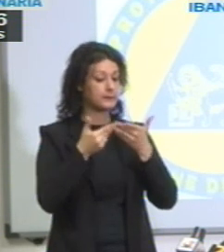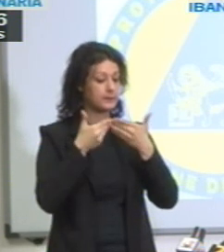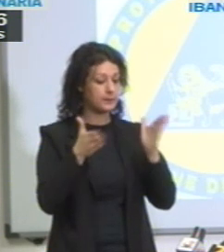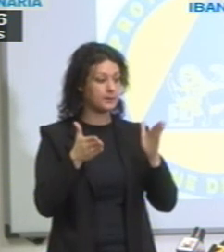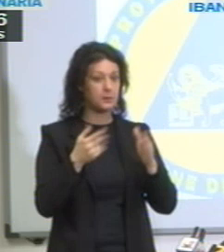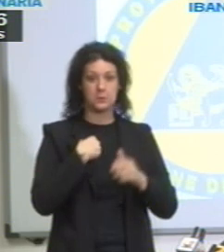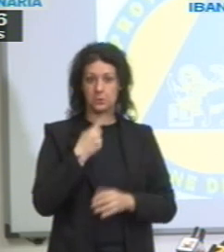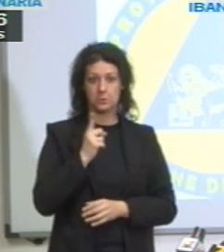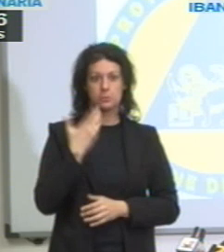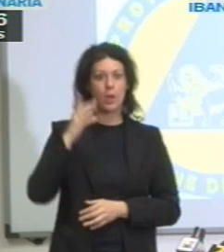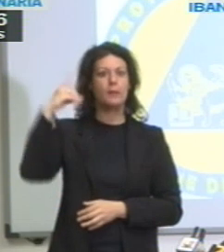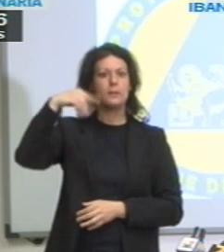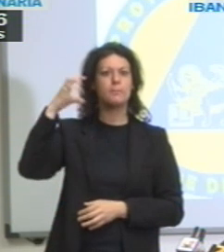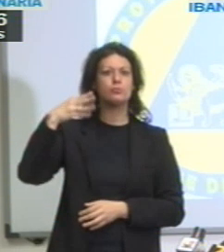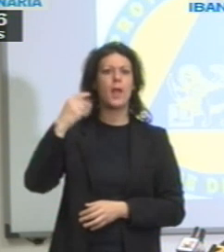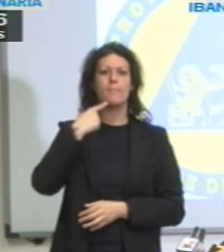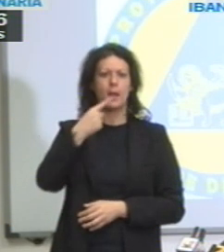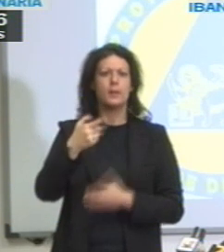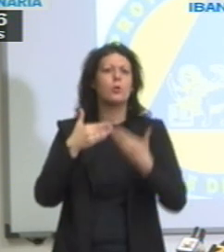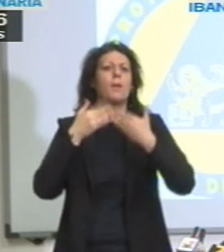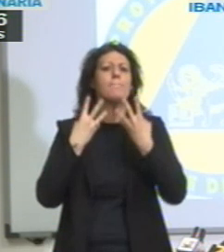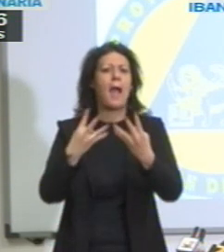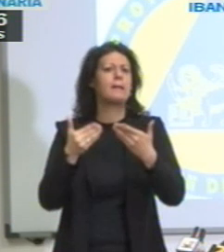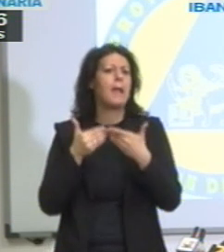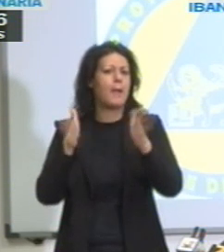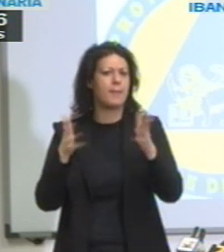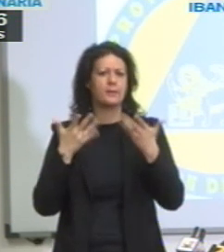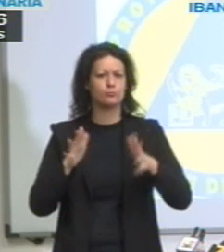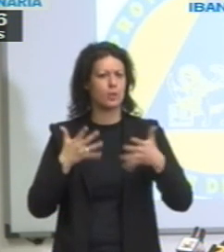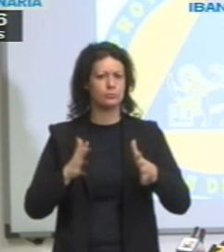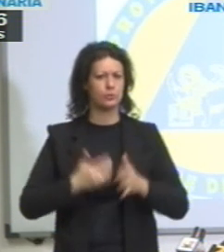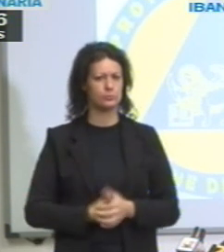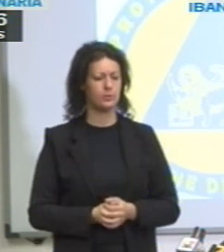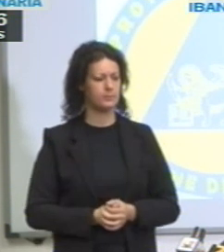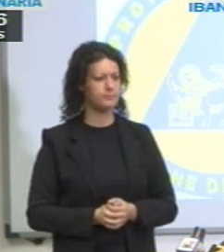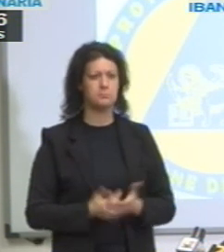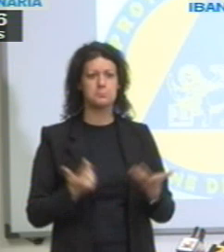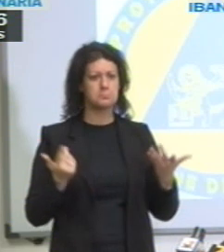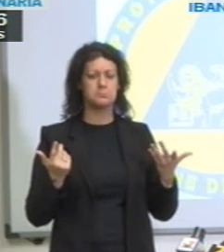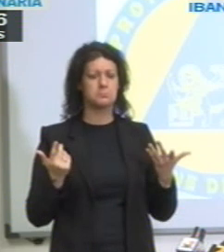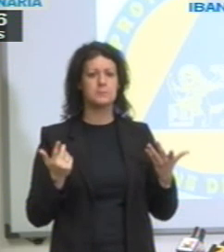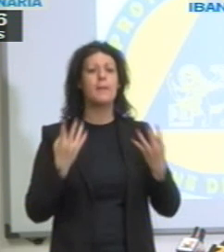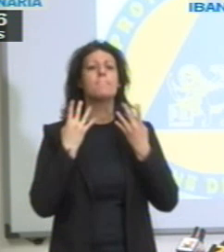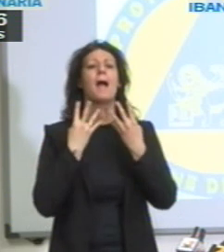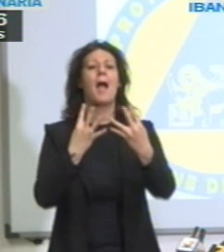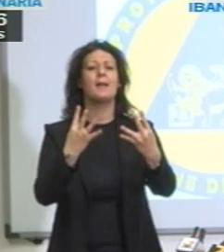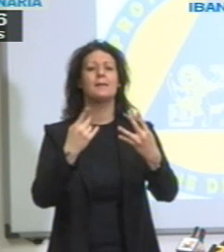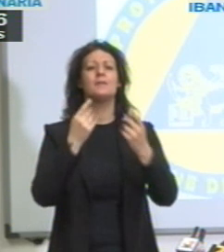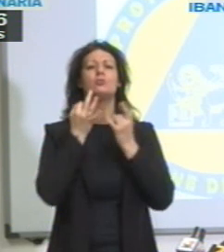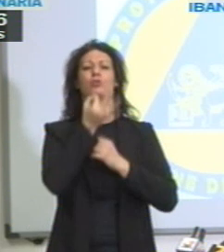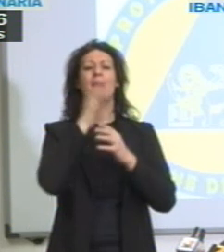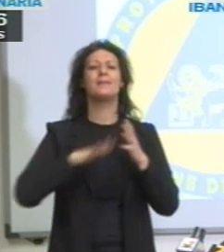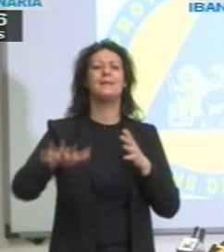DPCM. Ok, scusate. Vediamo le ciclopedonali. tutto, cioè i parchi e i giardini pubblici sono